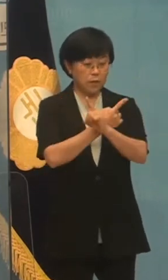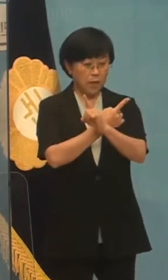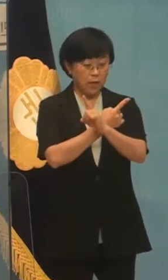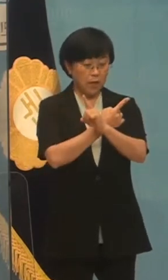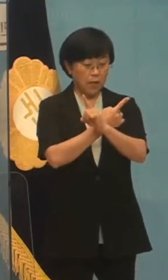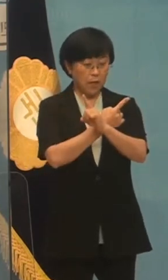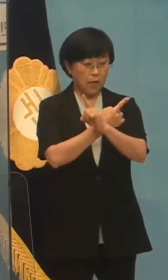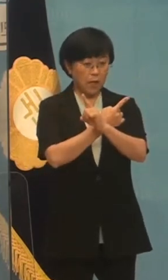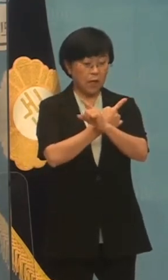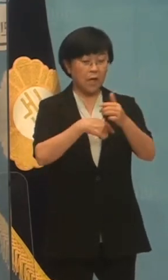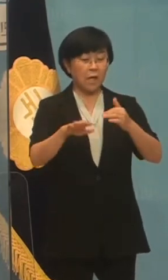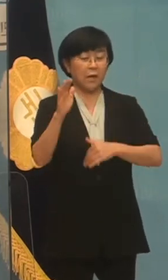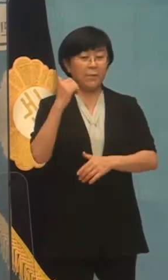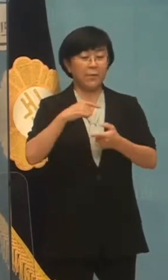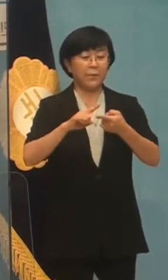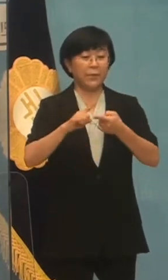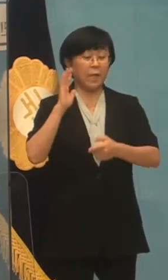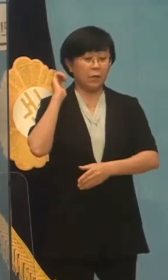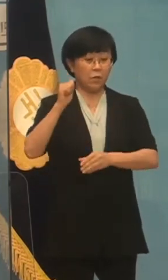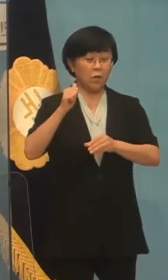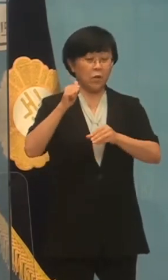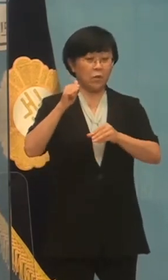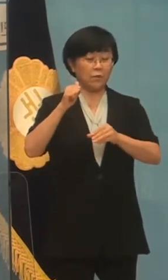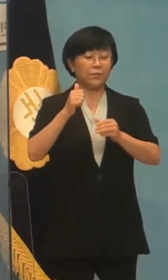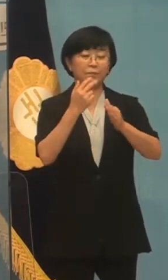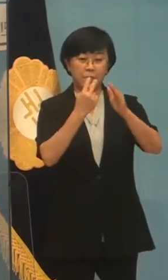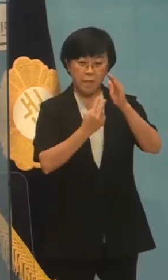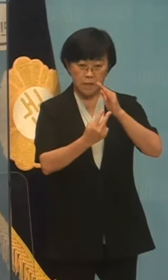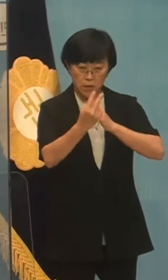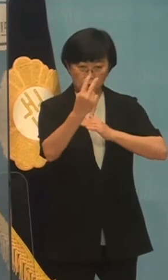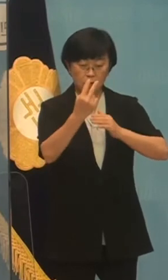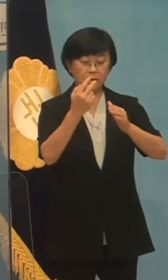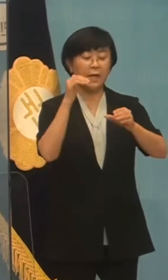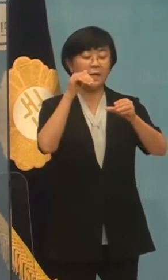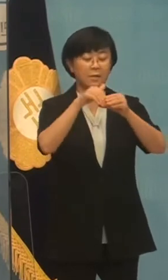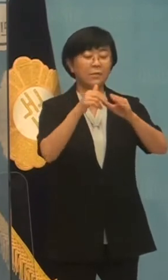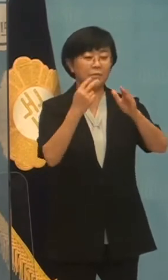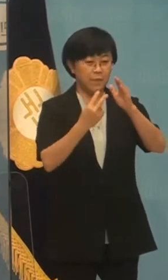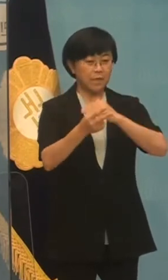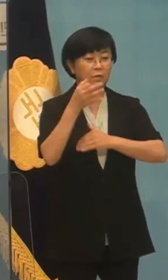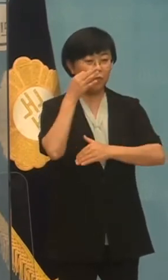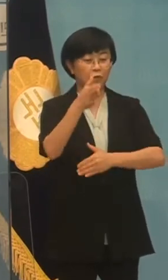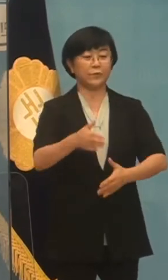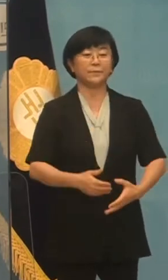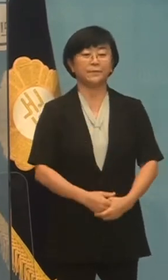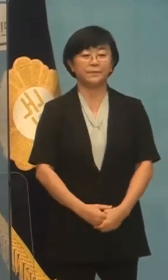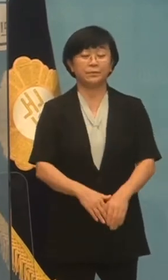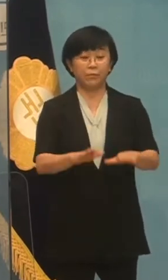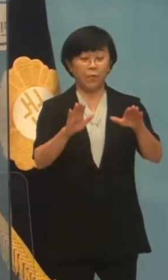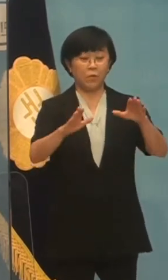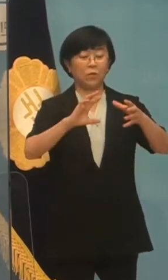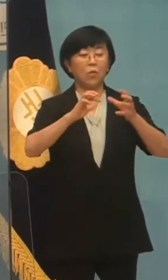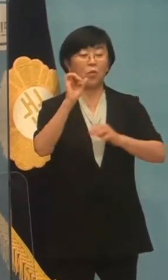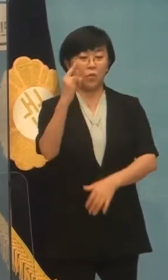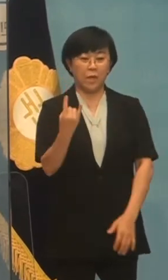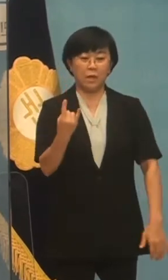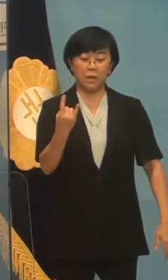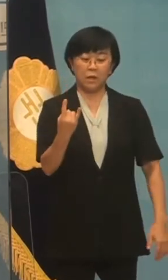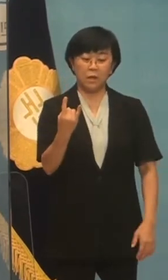등 대선 비전을 시민들에게 선보이게 될 것입니다. 오늘 토론회에는